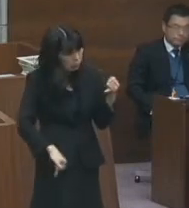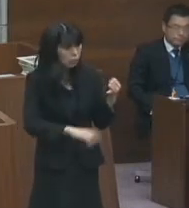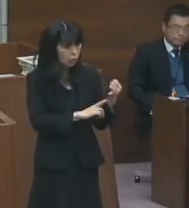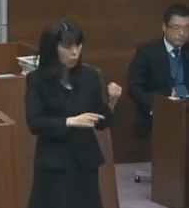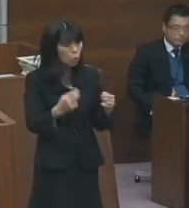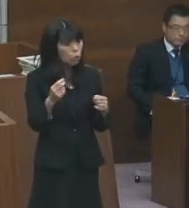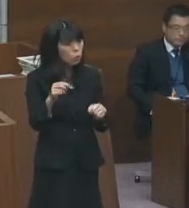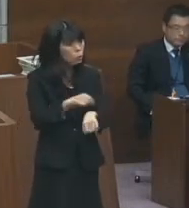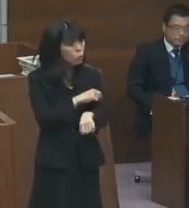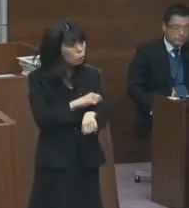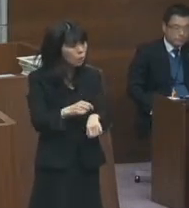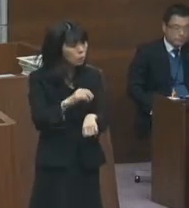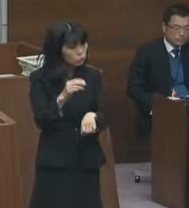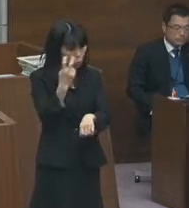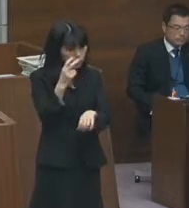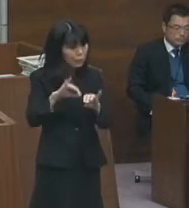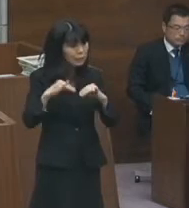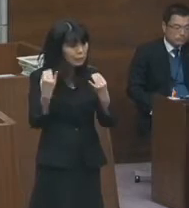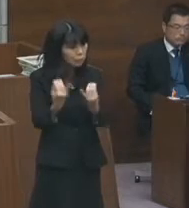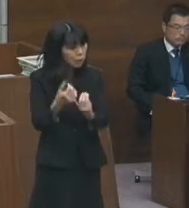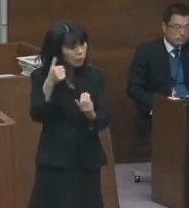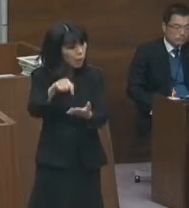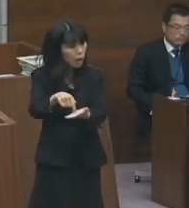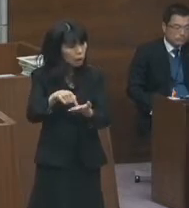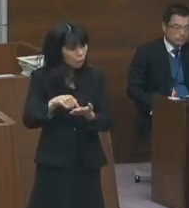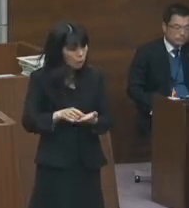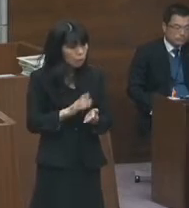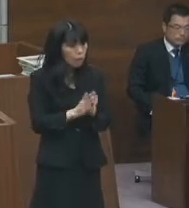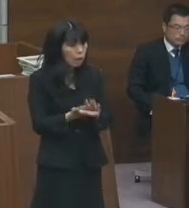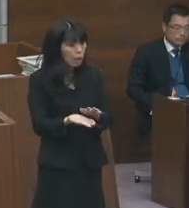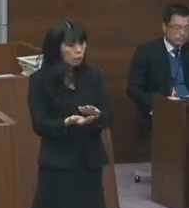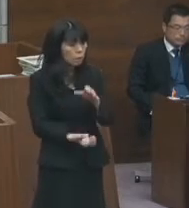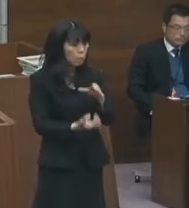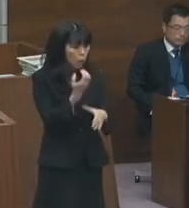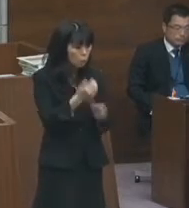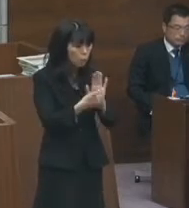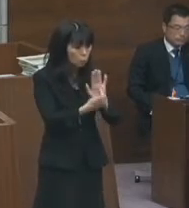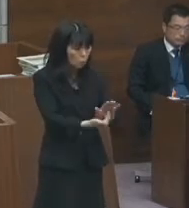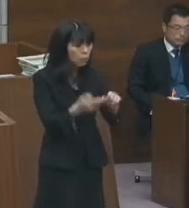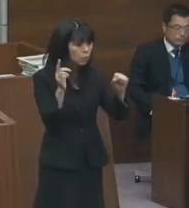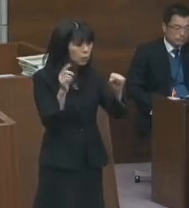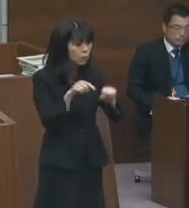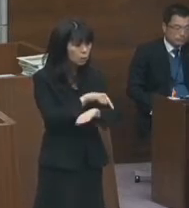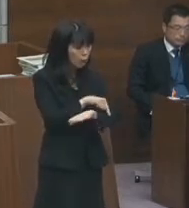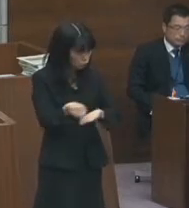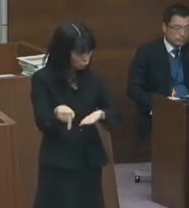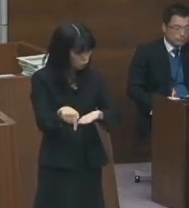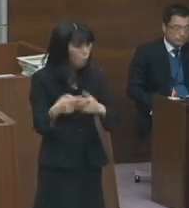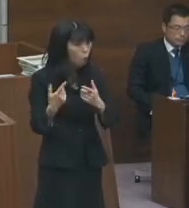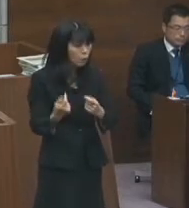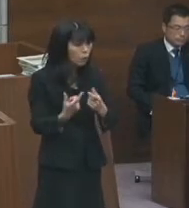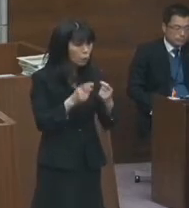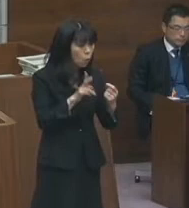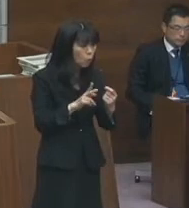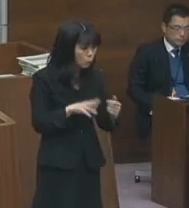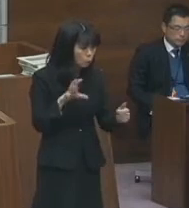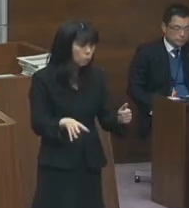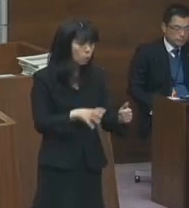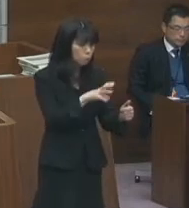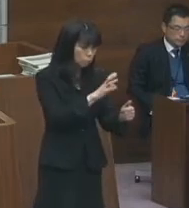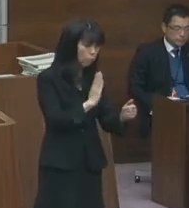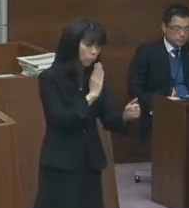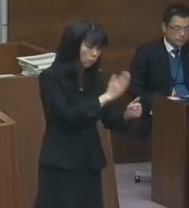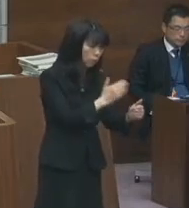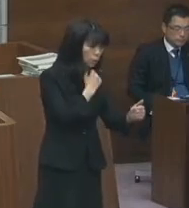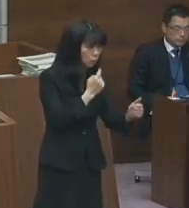調査チームからの提言に係る再発防止策として構築した仕組みを、指定管理者にも同様に運用することを求めてま